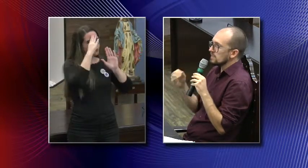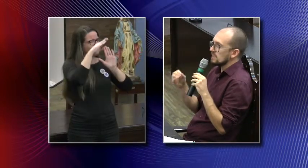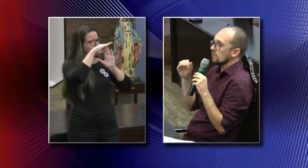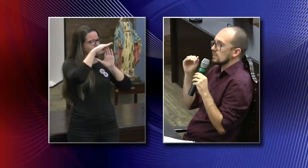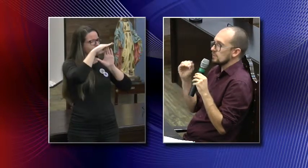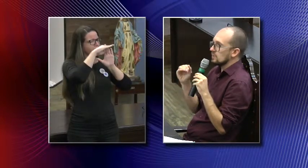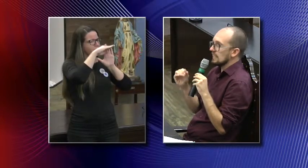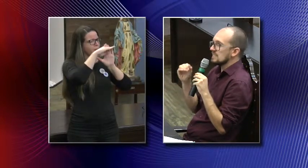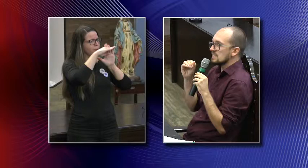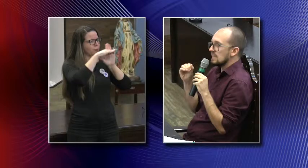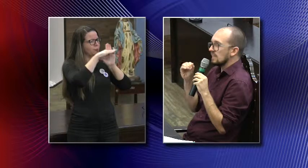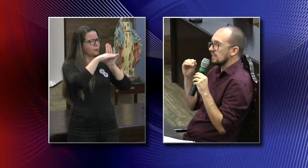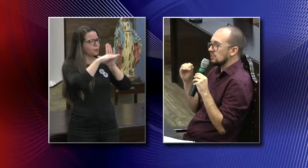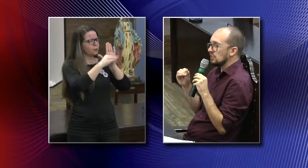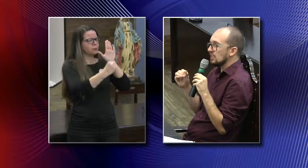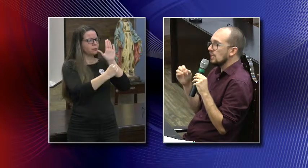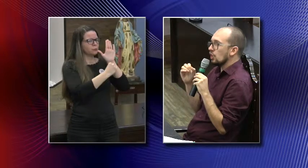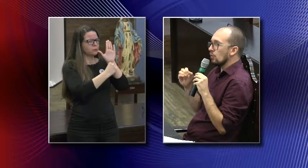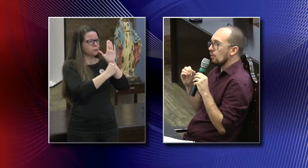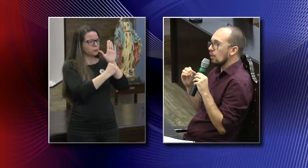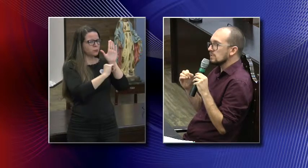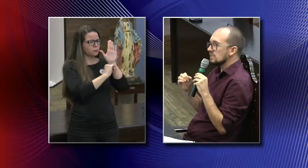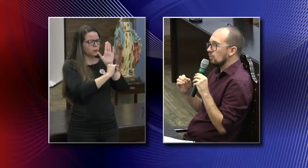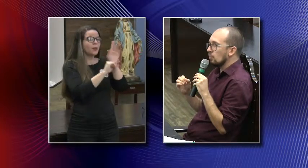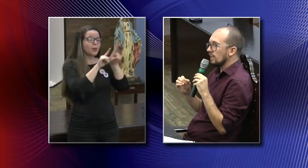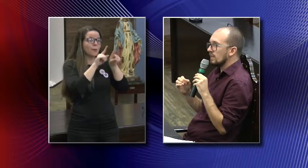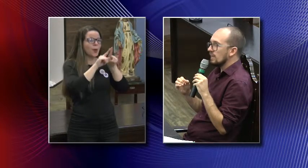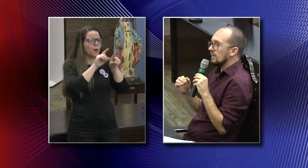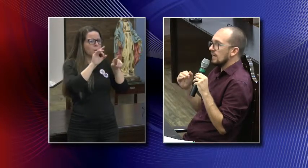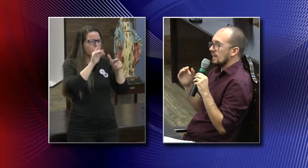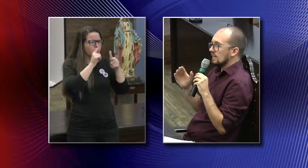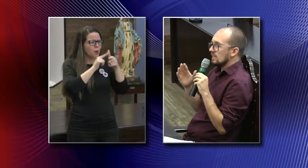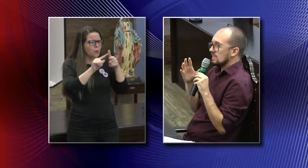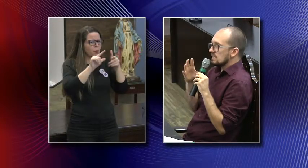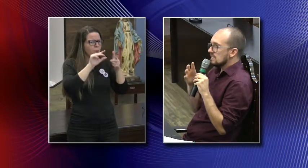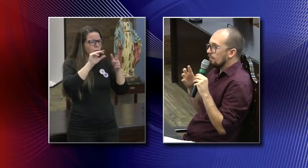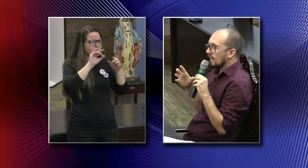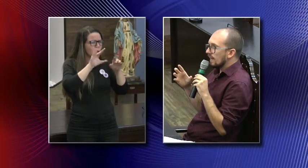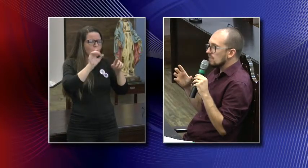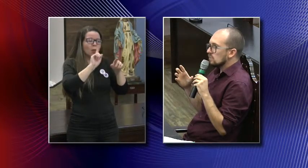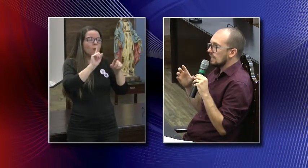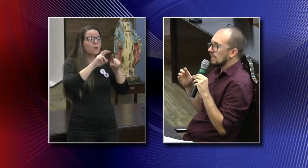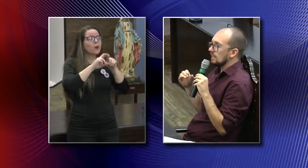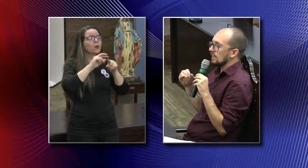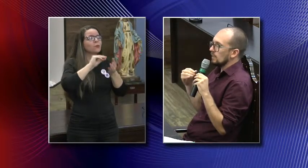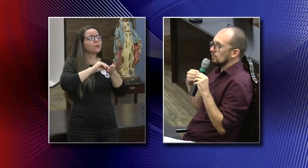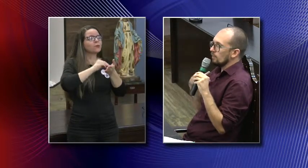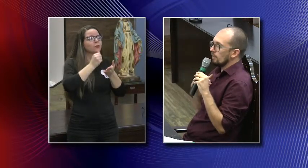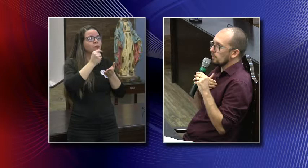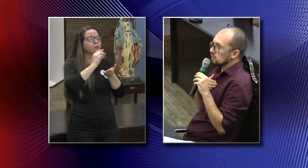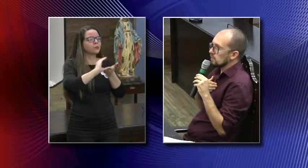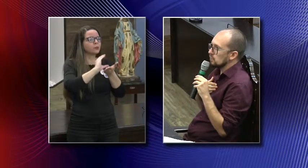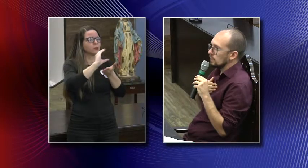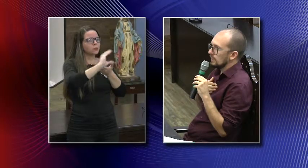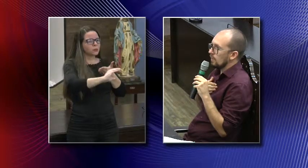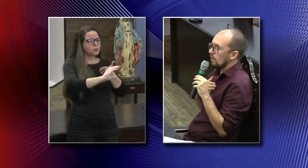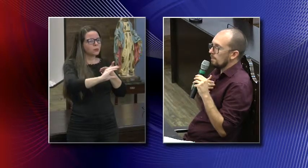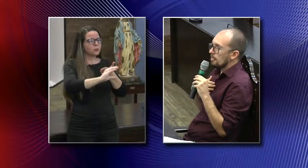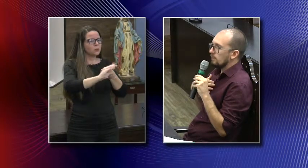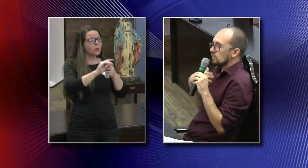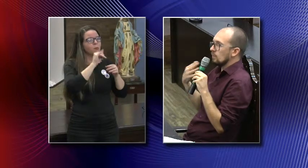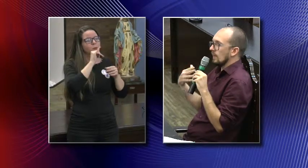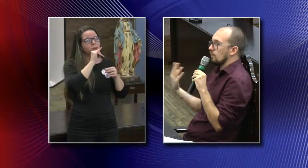seja possível a surdo-cegueira ser entendida como uma condição única. Separar isso eu não sou uma pessoa